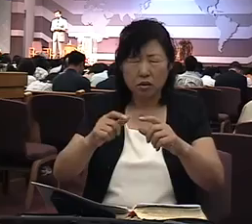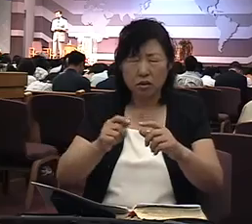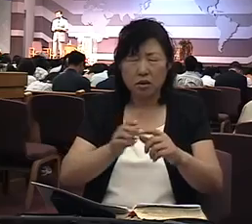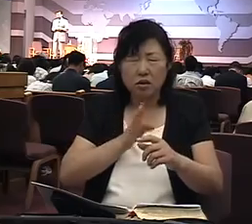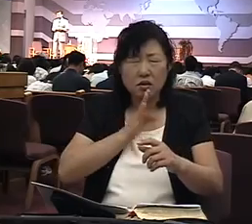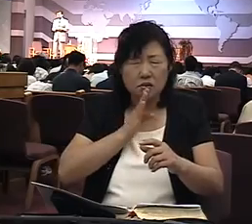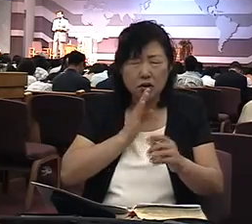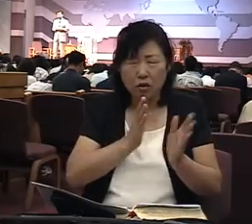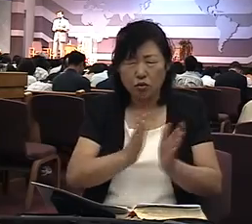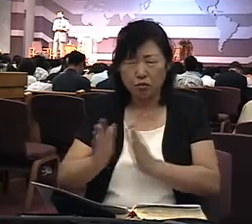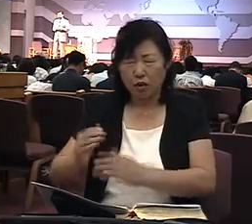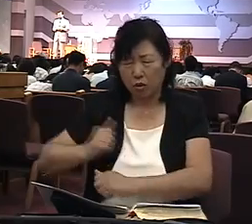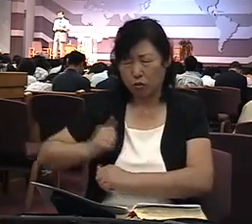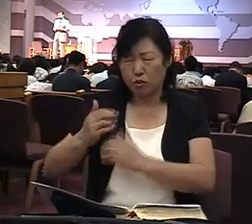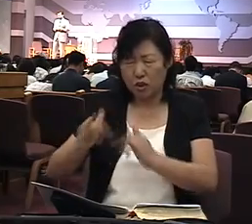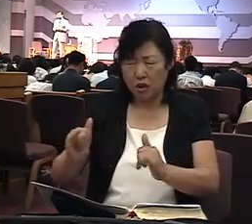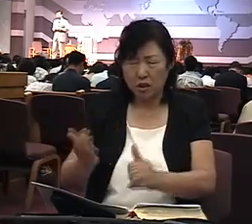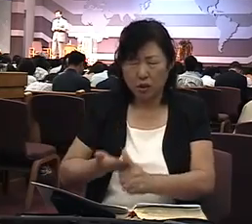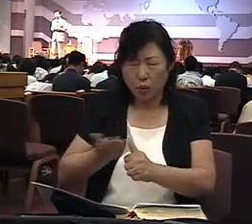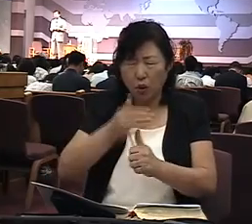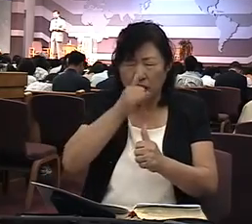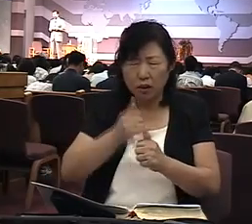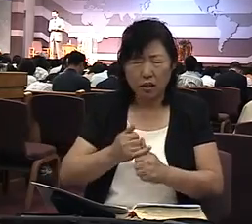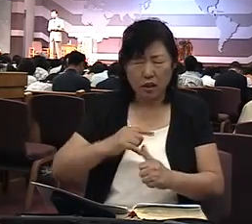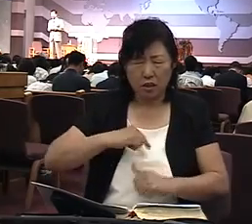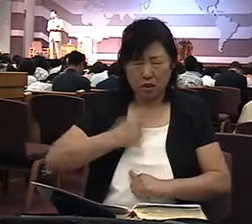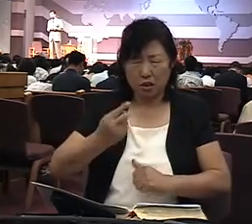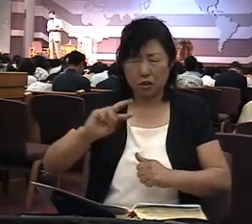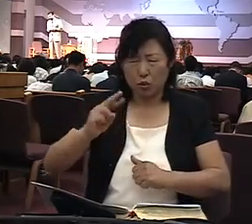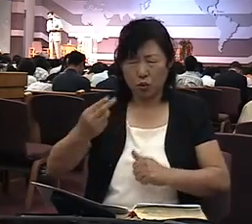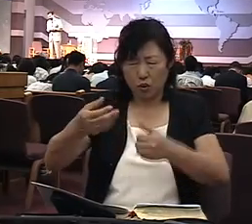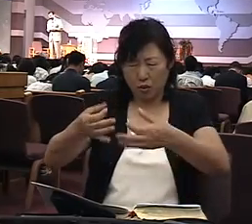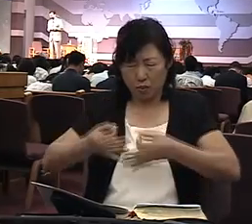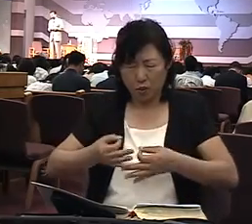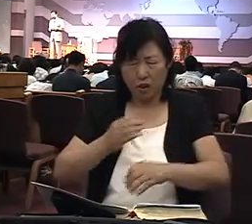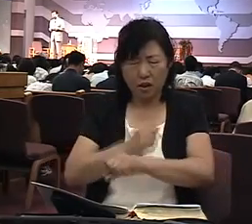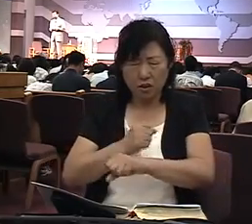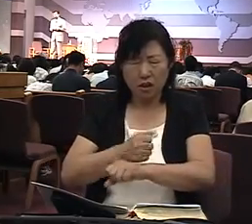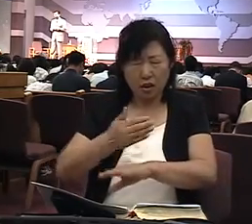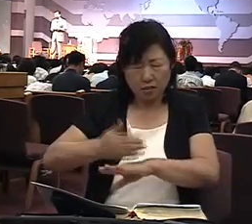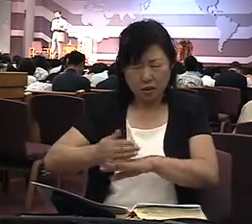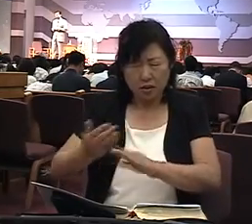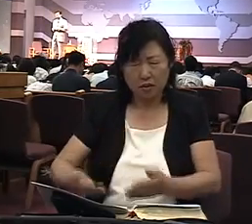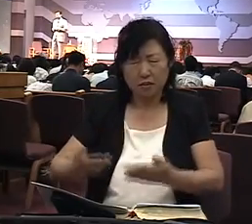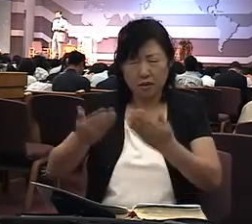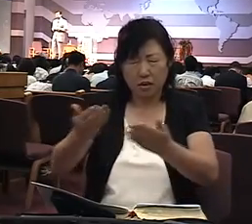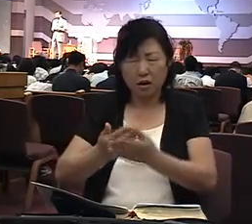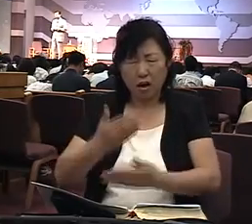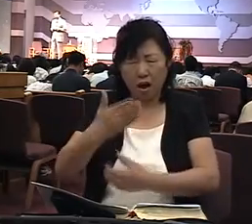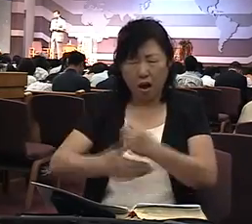있는가? 자신을 돌아보게 하시오니 감사를 드립니다. 하나님 아버지, 이제